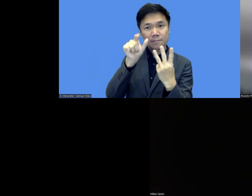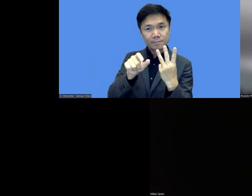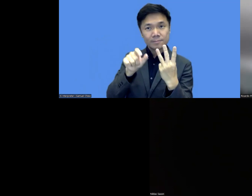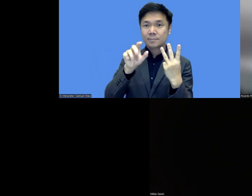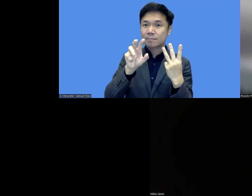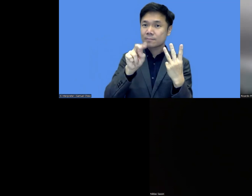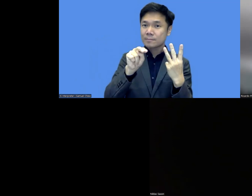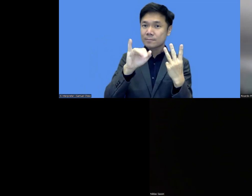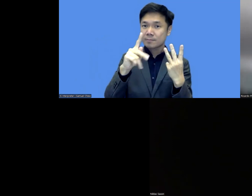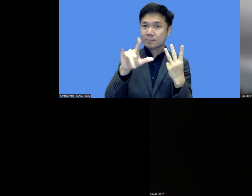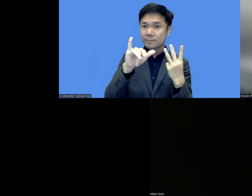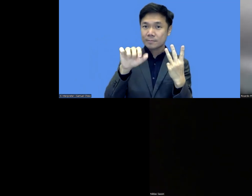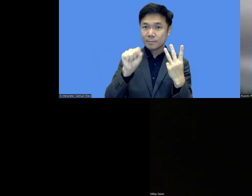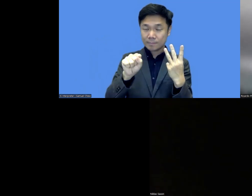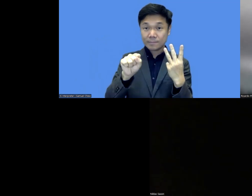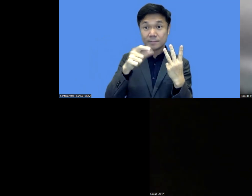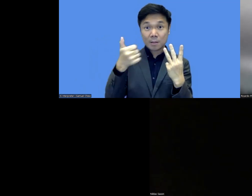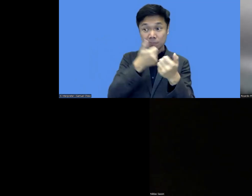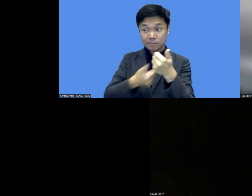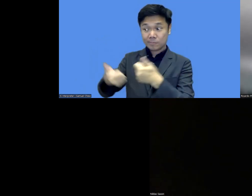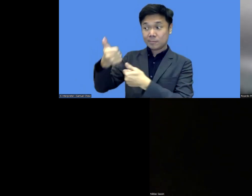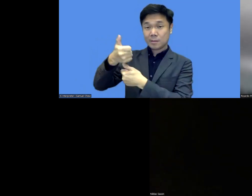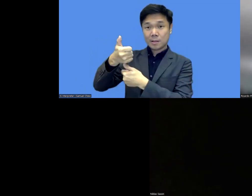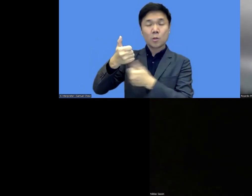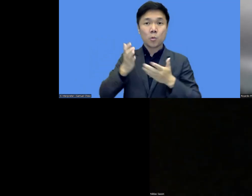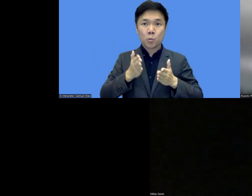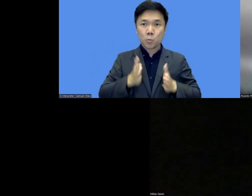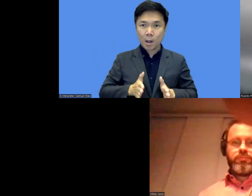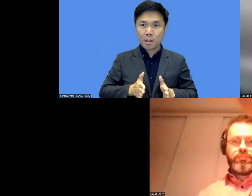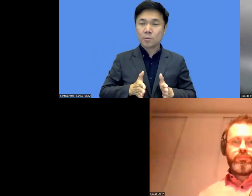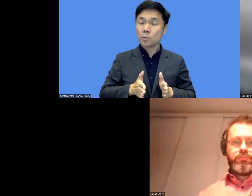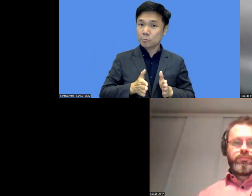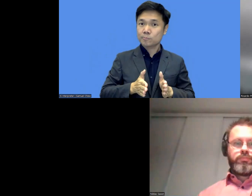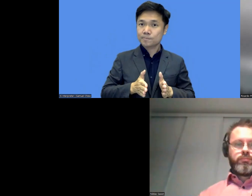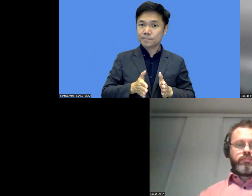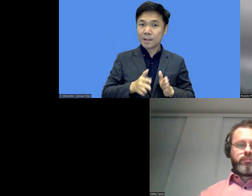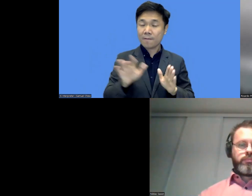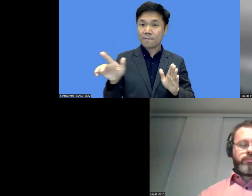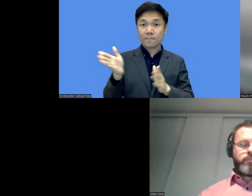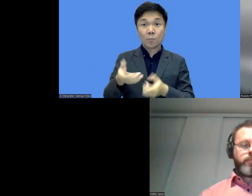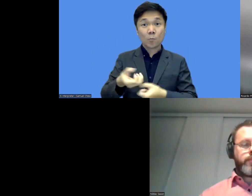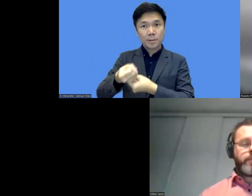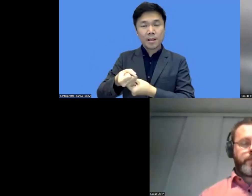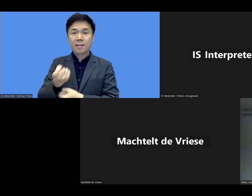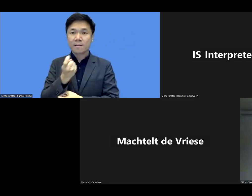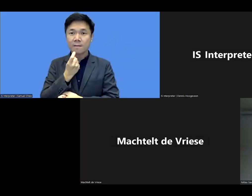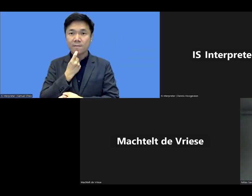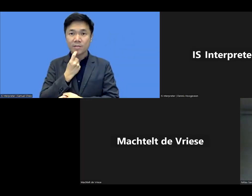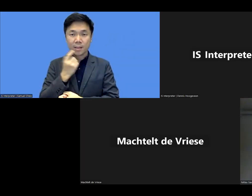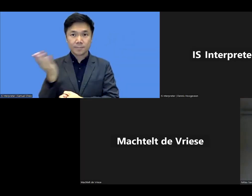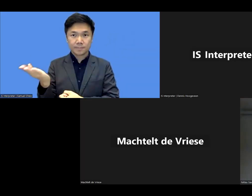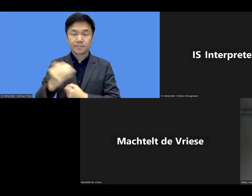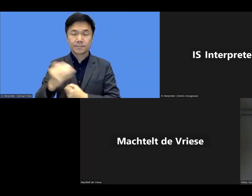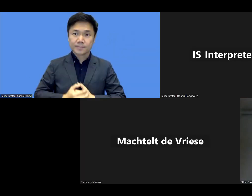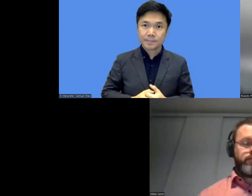palabra a Nicolás. Él es el asesor humanitario senior de Finlandia y